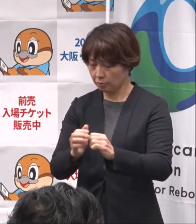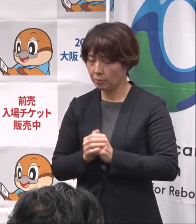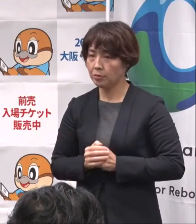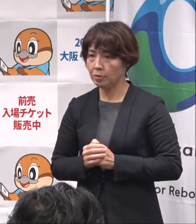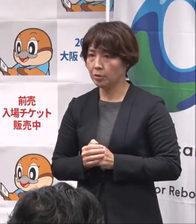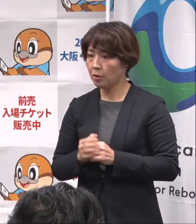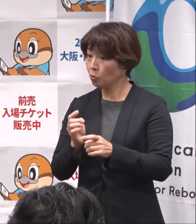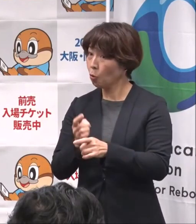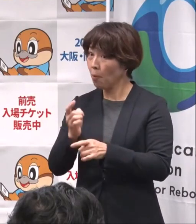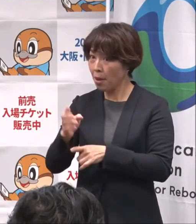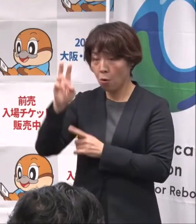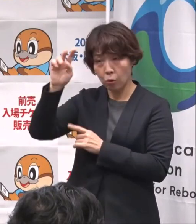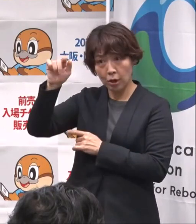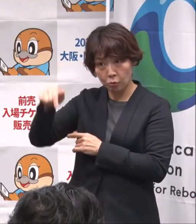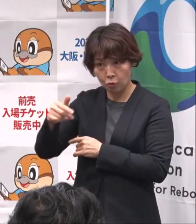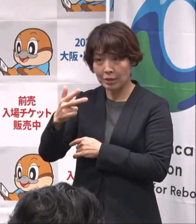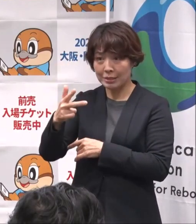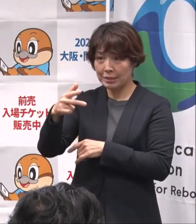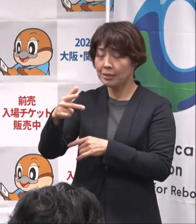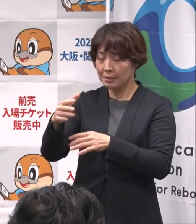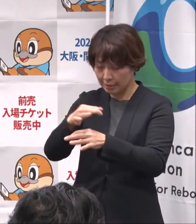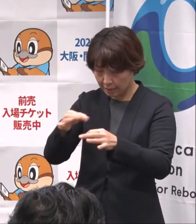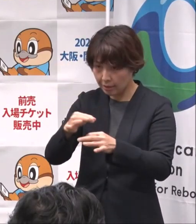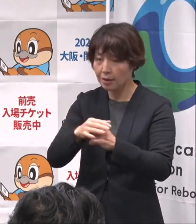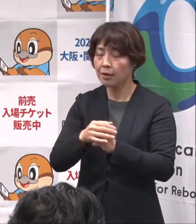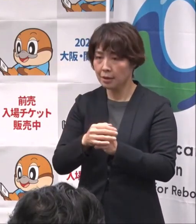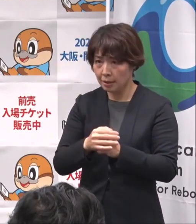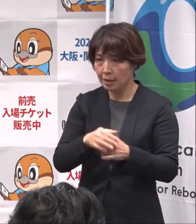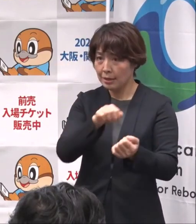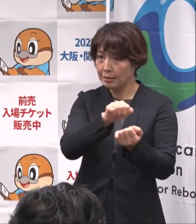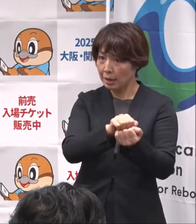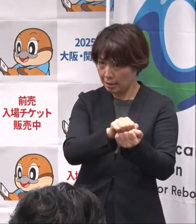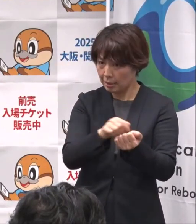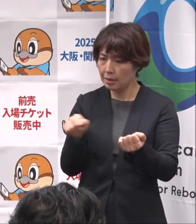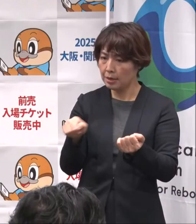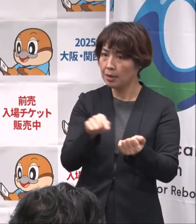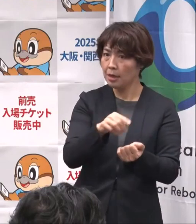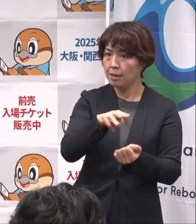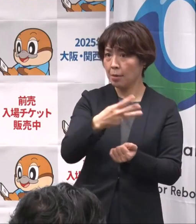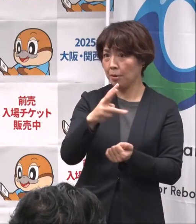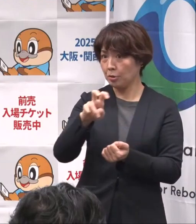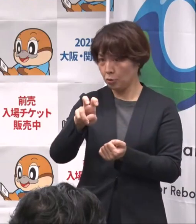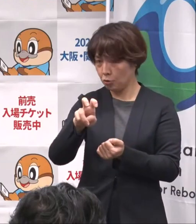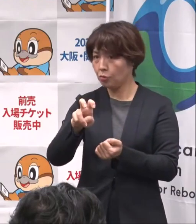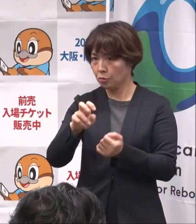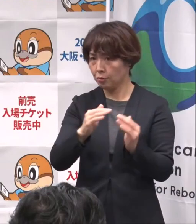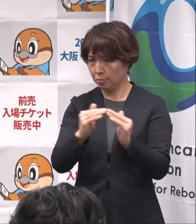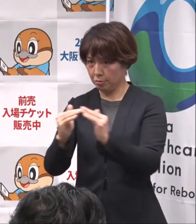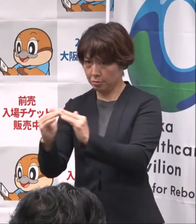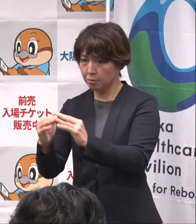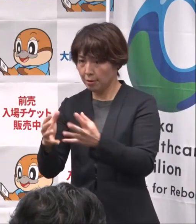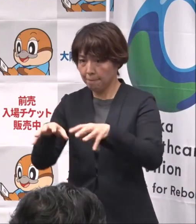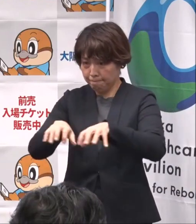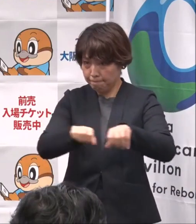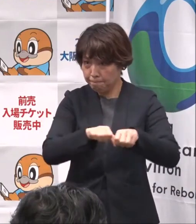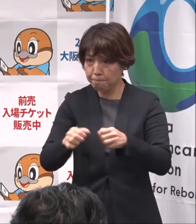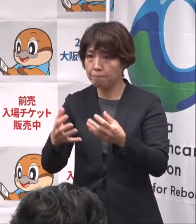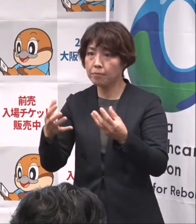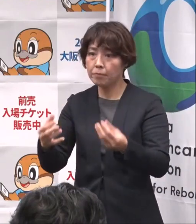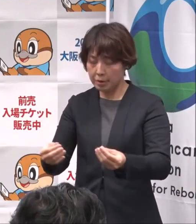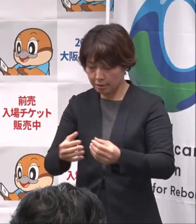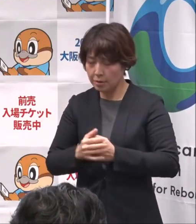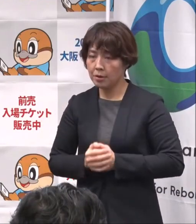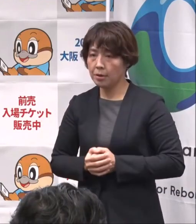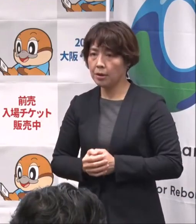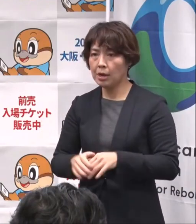面、大阪府、大阪市、堺市合わせて312戸確保しておりますので、まだその枠内に収まってますから、今の段